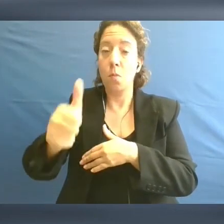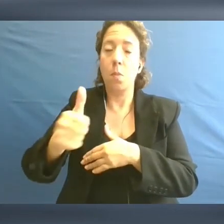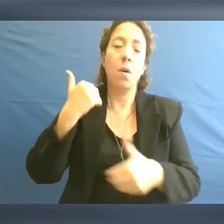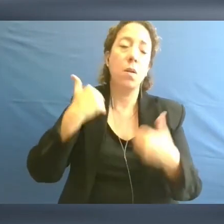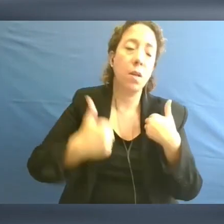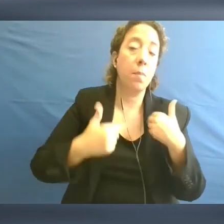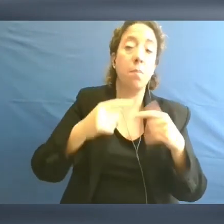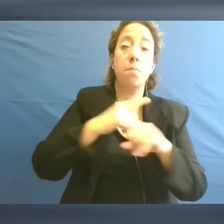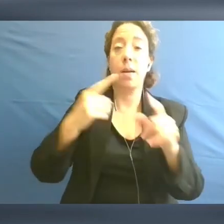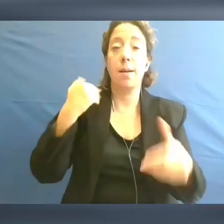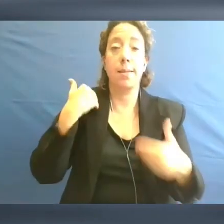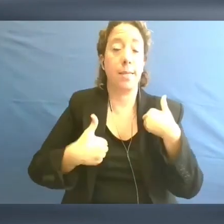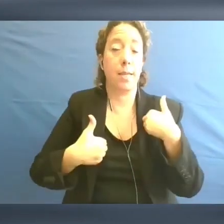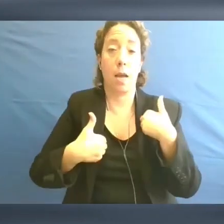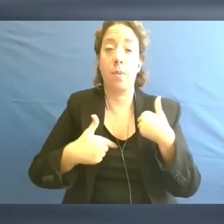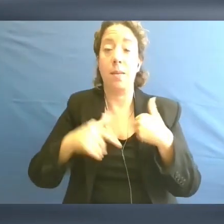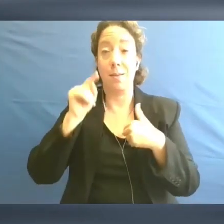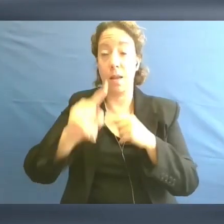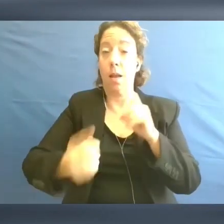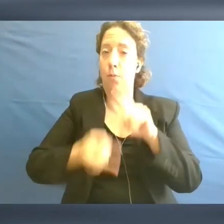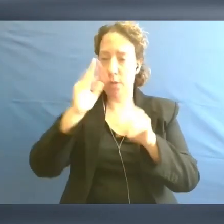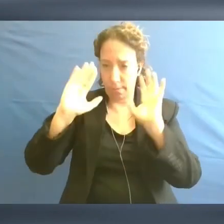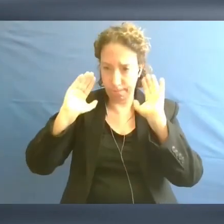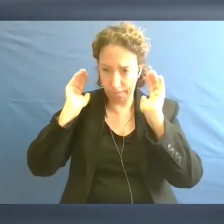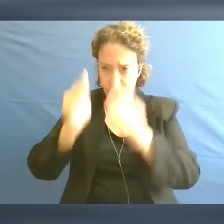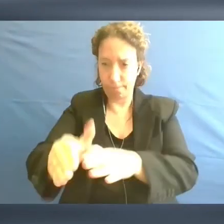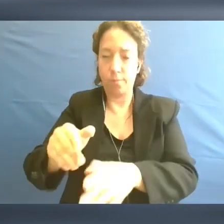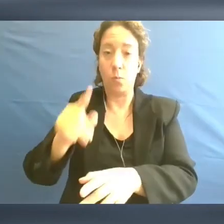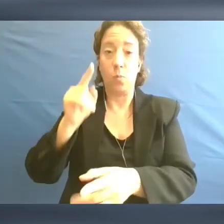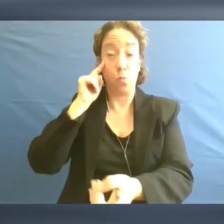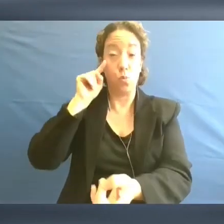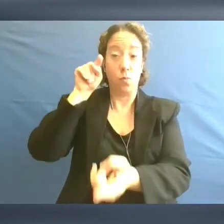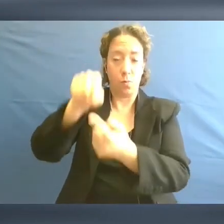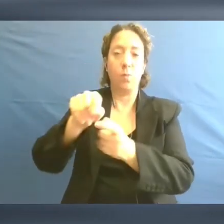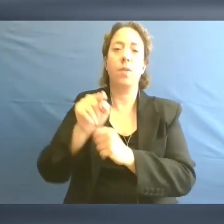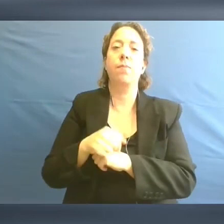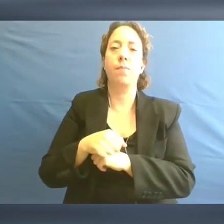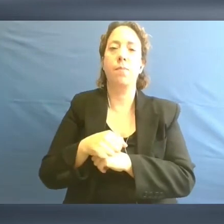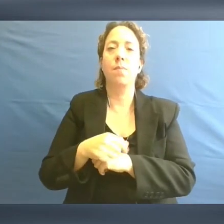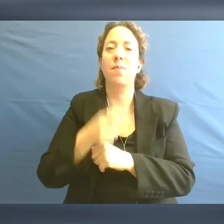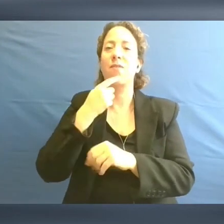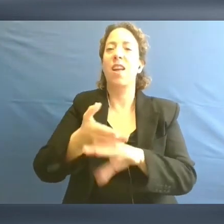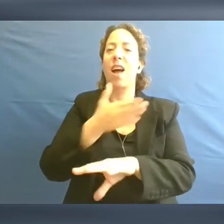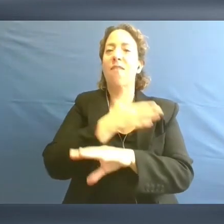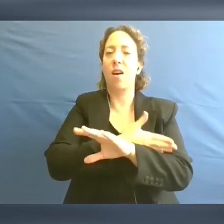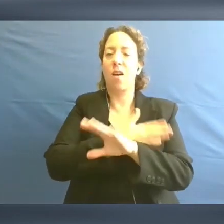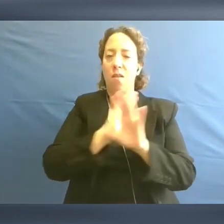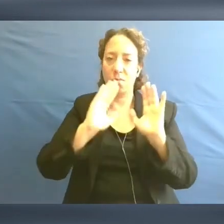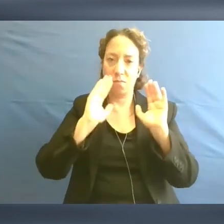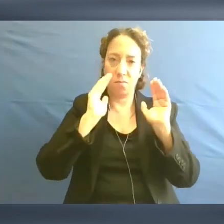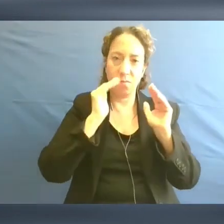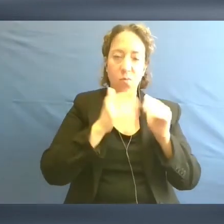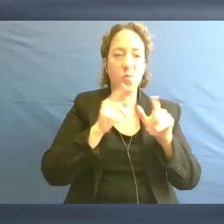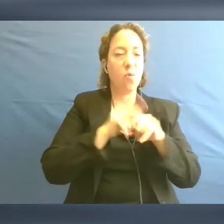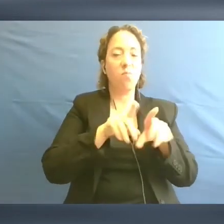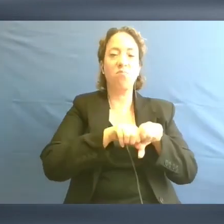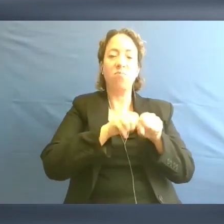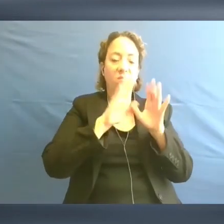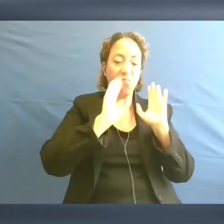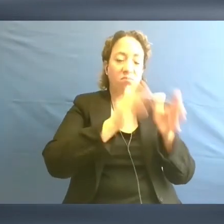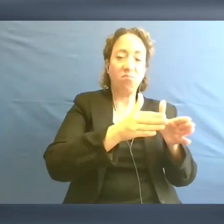non, comme point central des réflexions. Donc on est passé d'une vision maker-centered à une